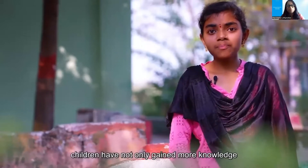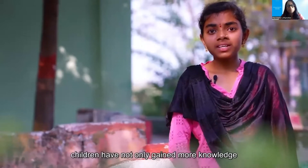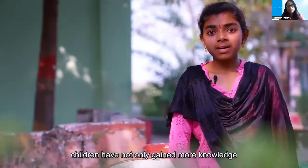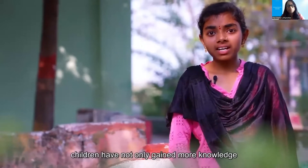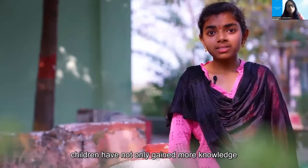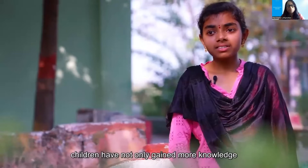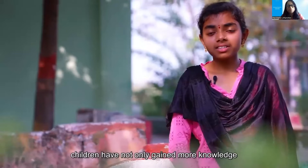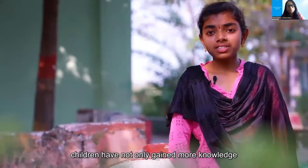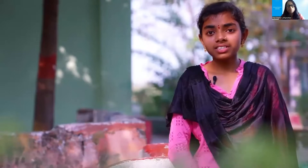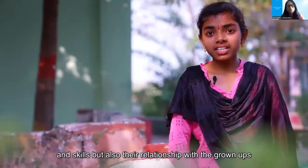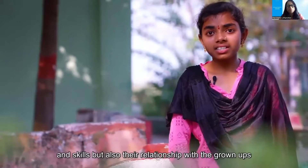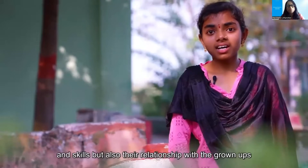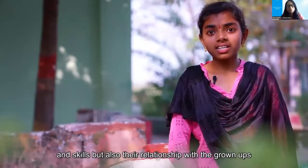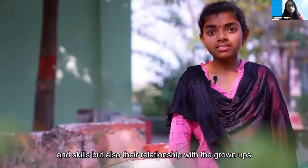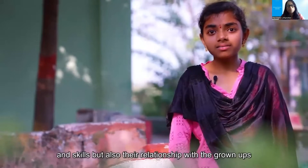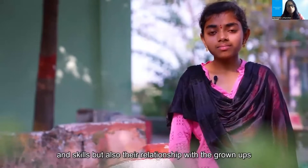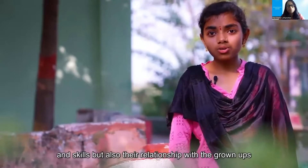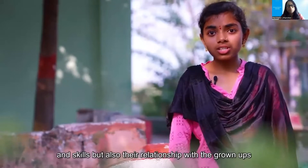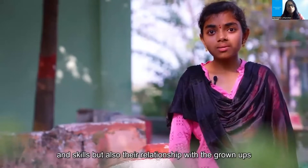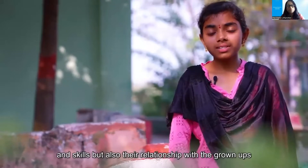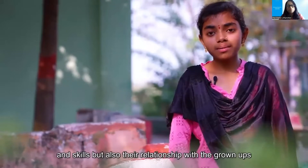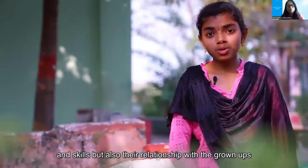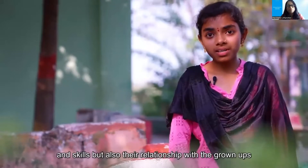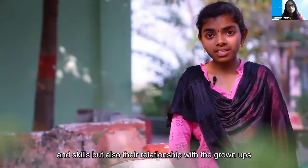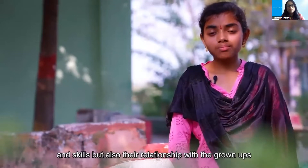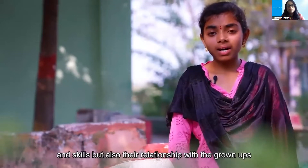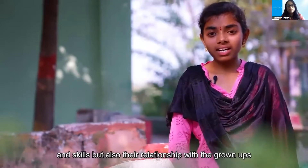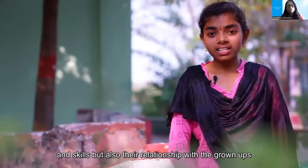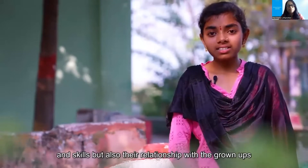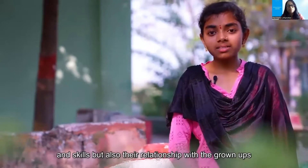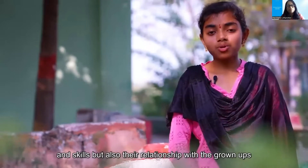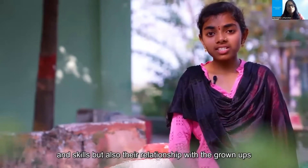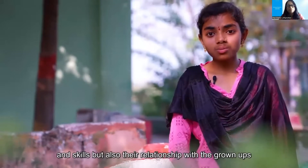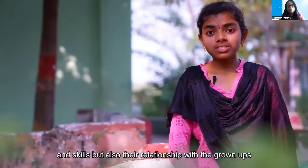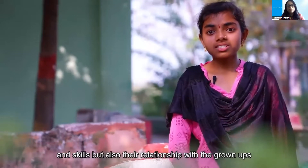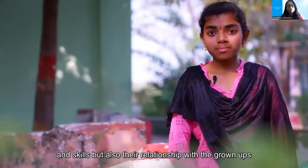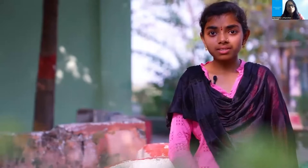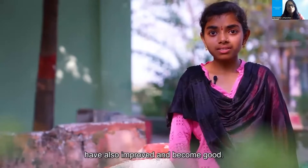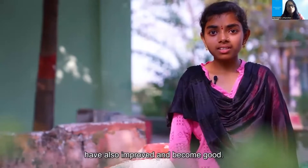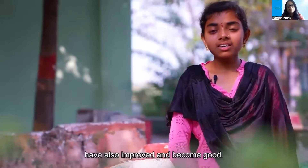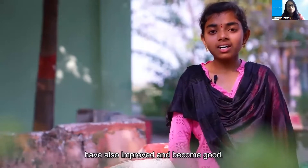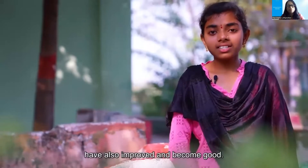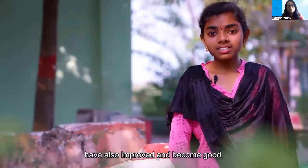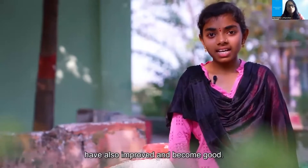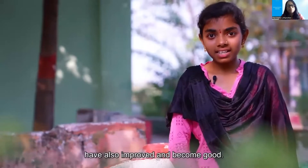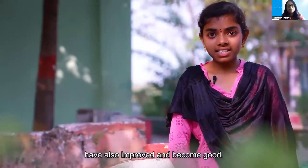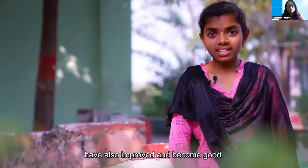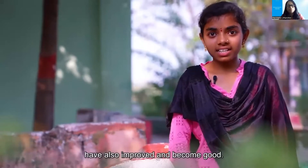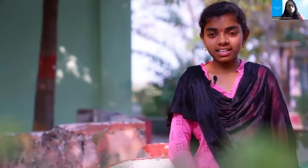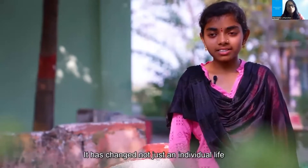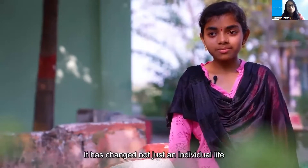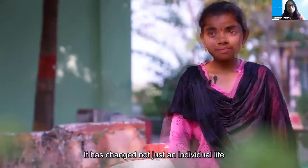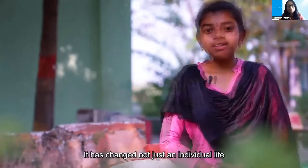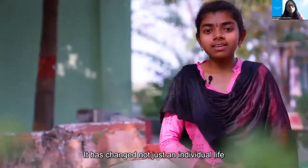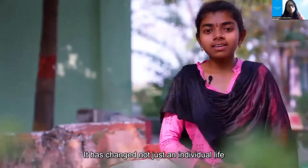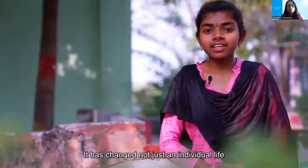पंचायत उपक्रमामुळे बालकांमध्ये नवीन ज्ञान आणि कौशल्य मिळण्याबरोबरच बालकांचे प्रौढांसोबतचे संबंध अधिक